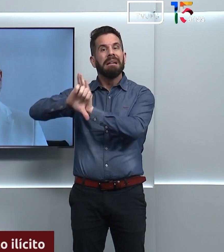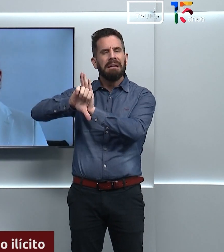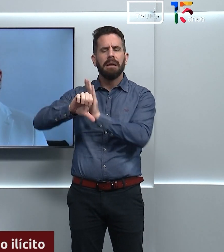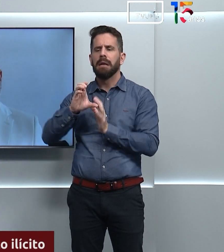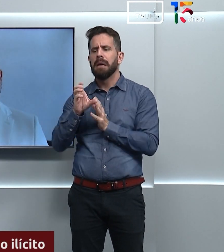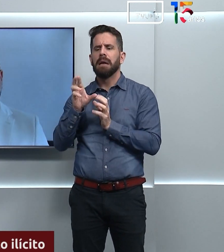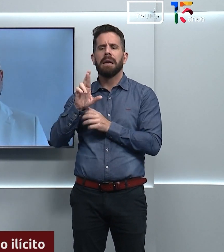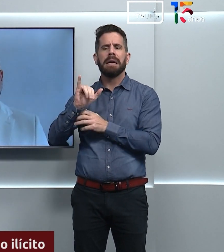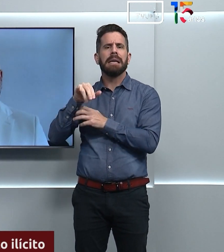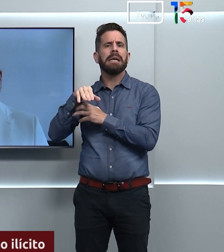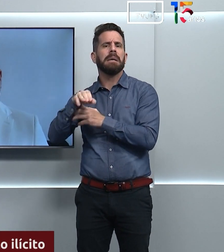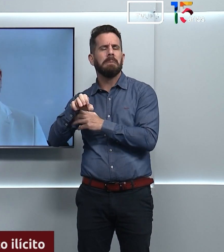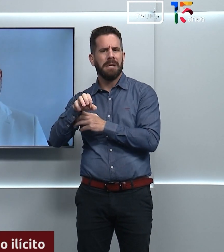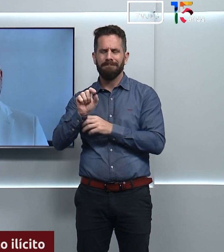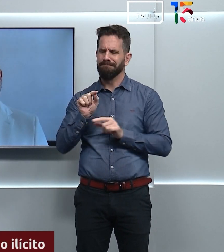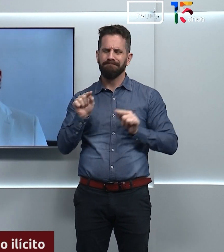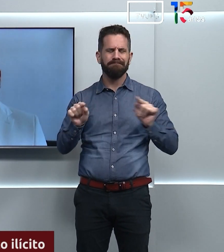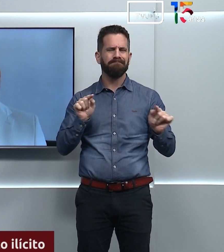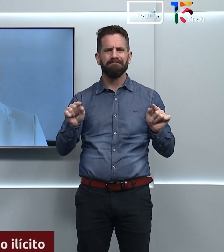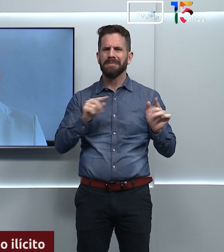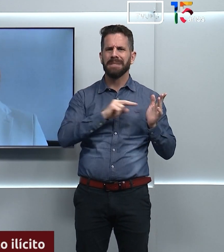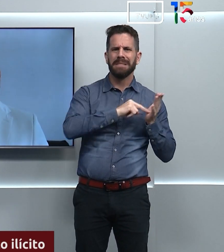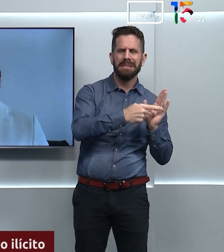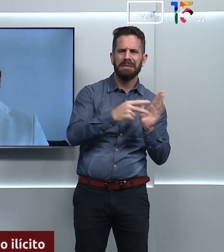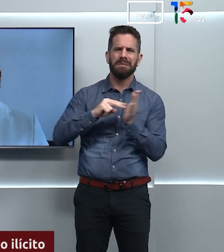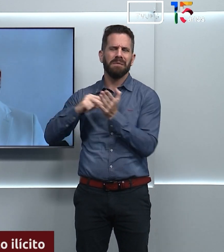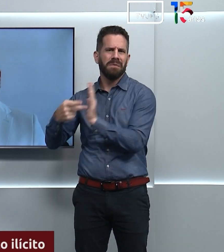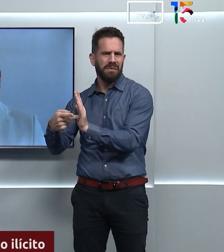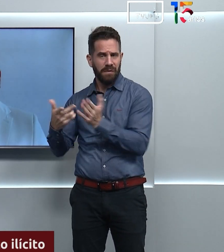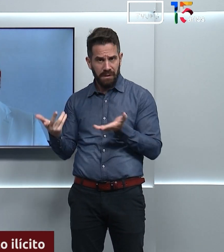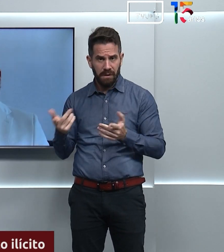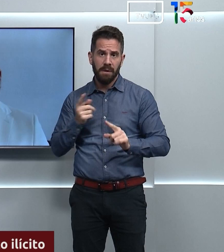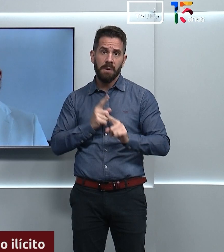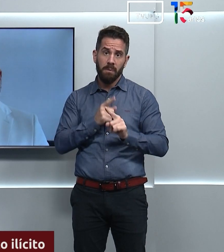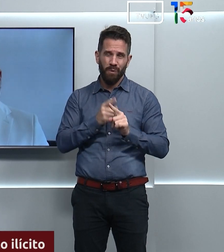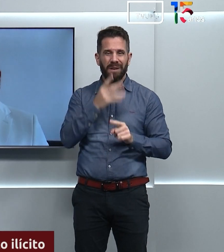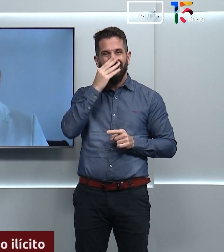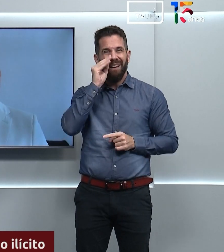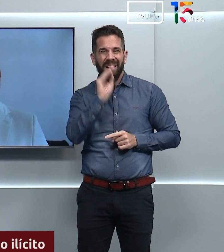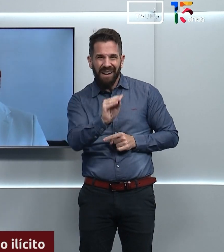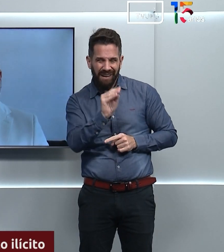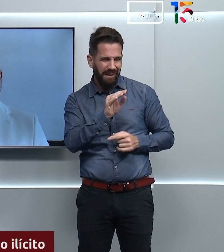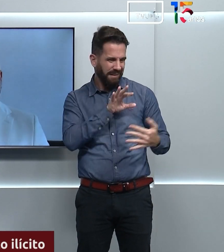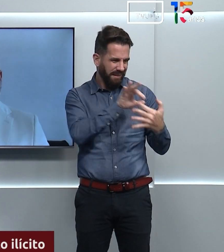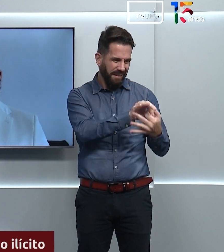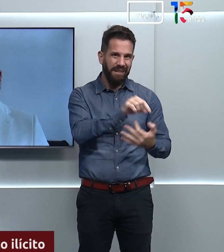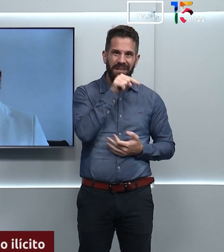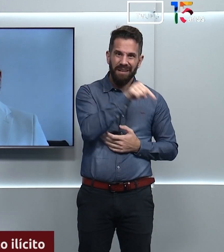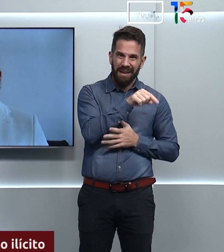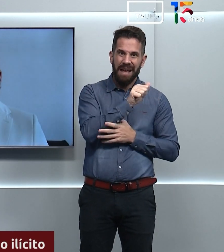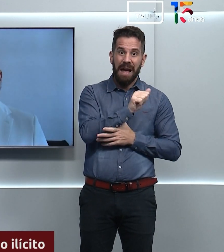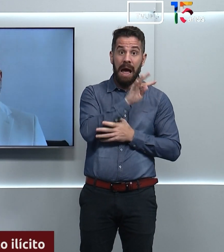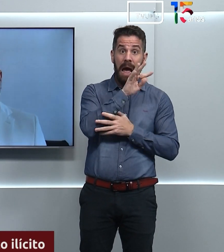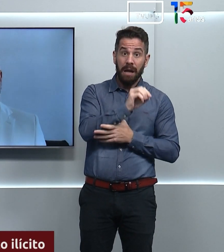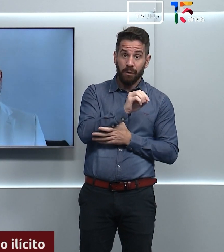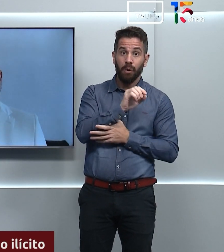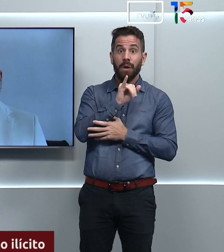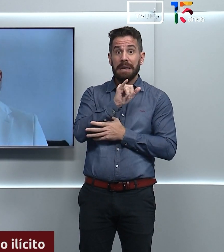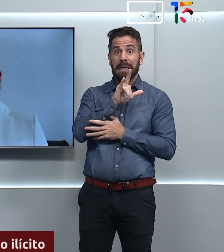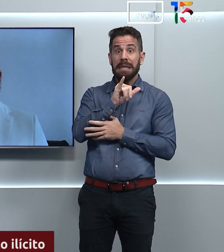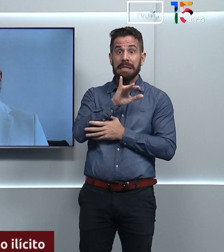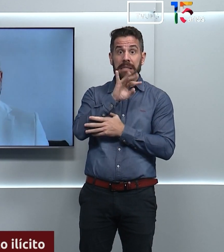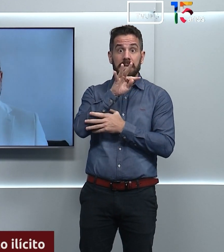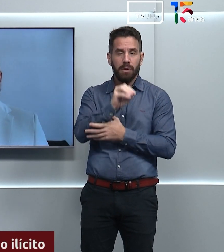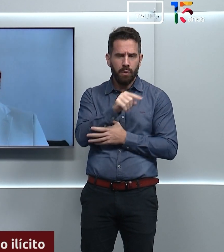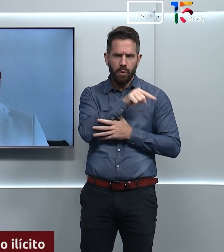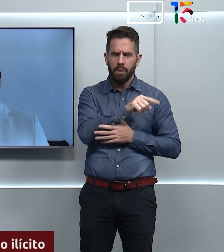né, penal que o abandono afetivo pode levar caso esse projeto seja aprovado.